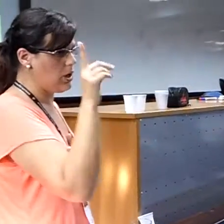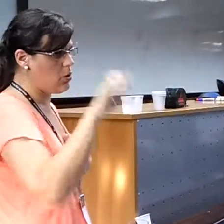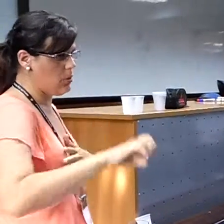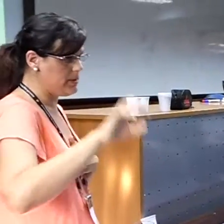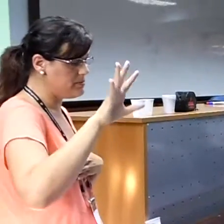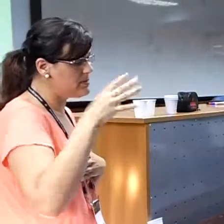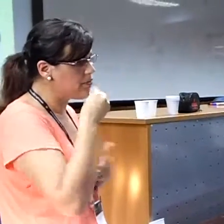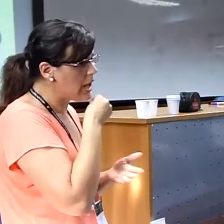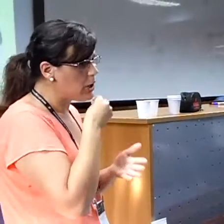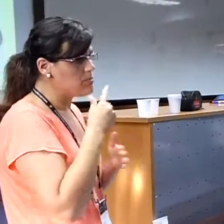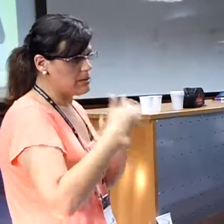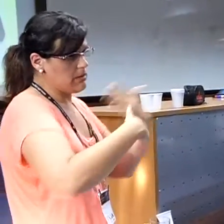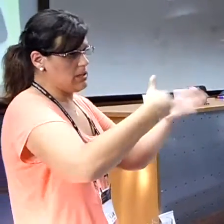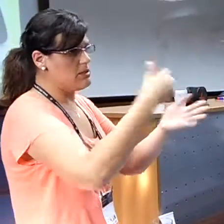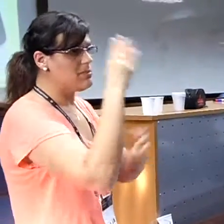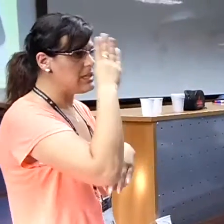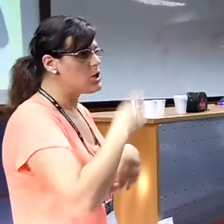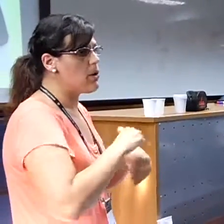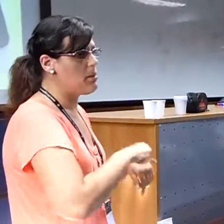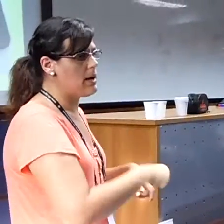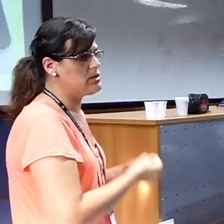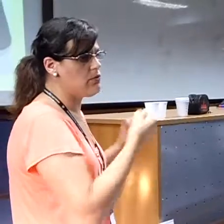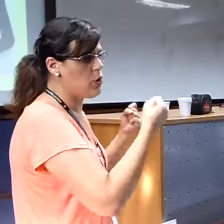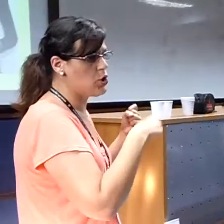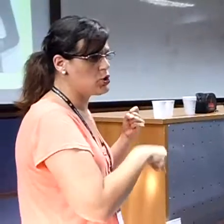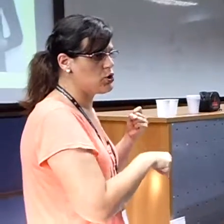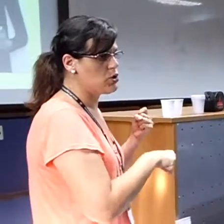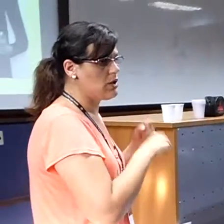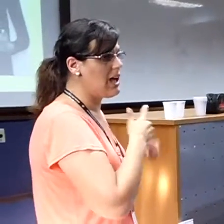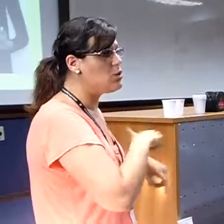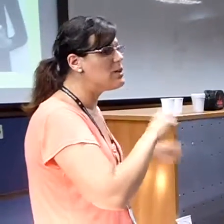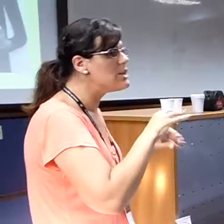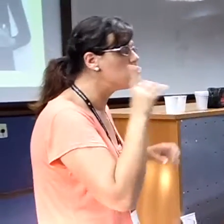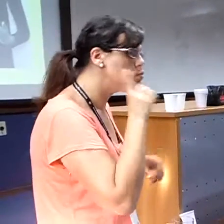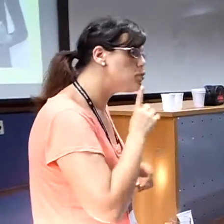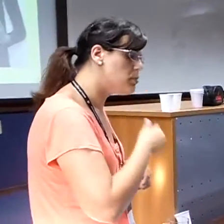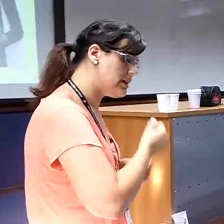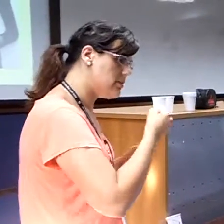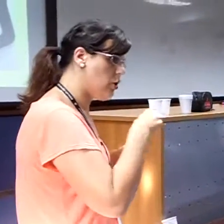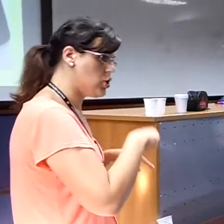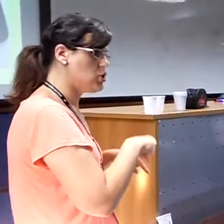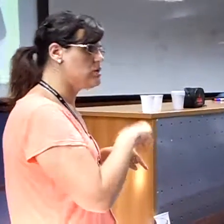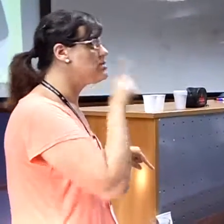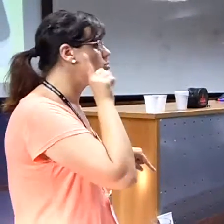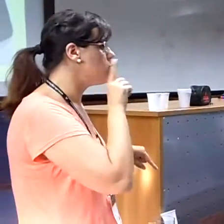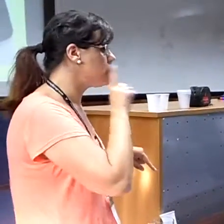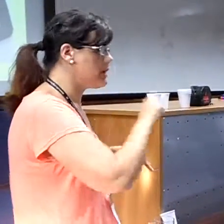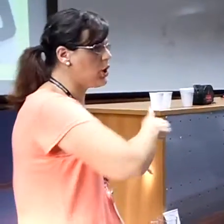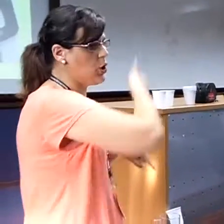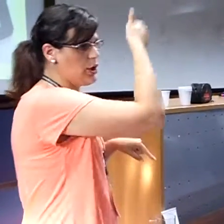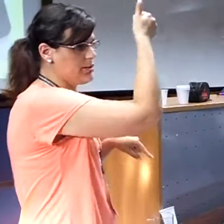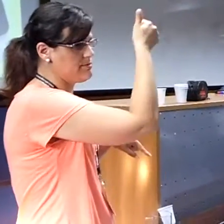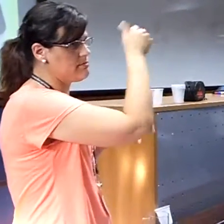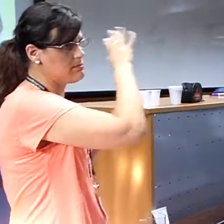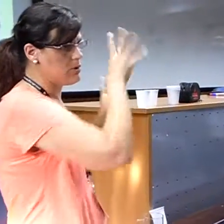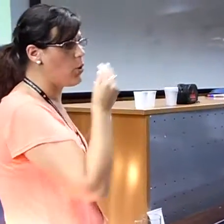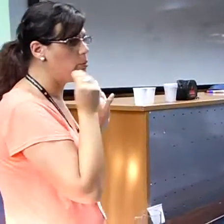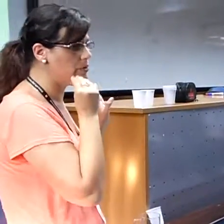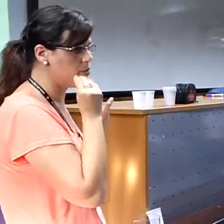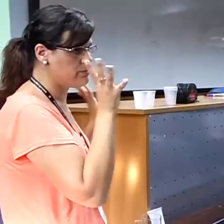plano nuclear, enfim, foi um congresso que teve, né? No Brasil, aqui no Brasil é mais forte, né? Nos Estados Unidos também,